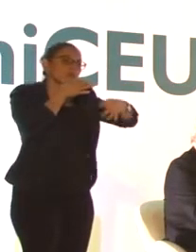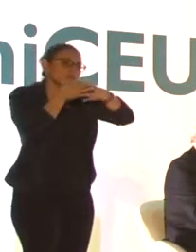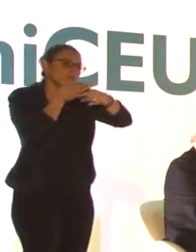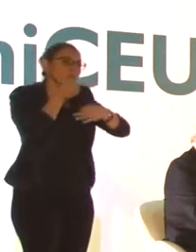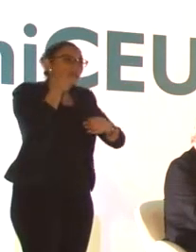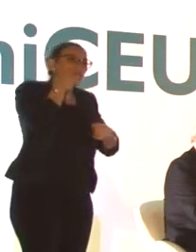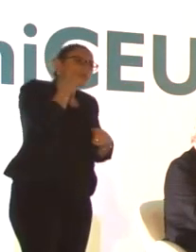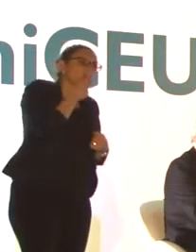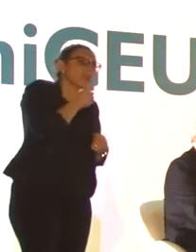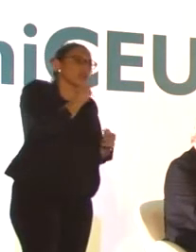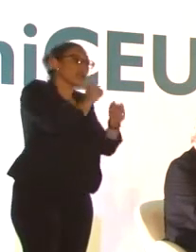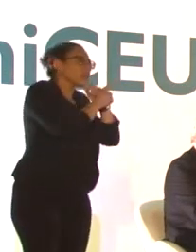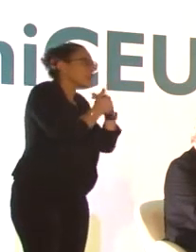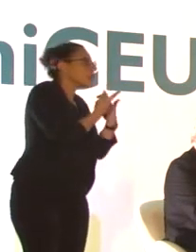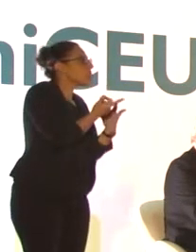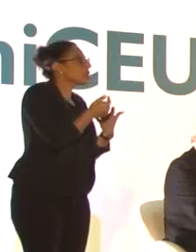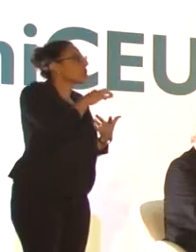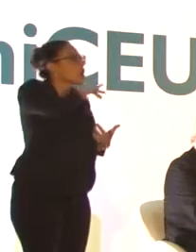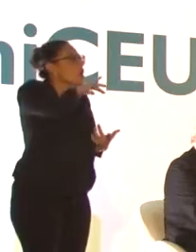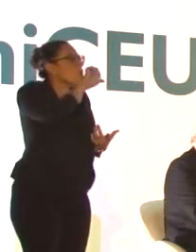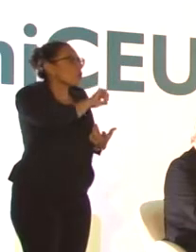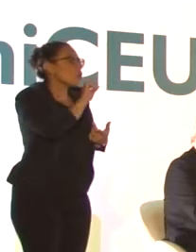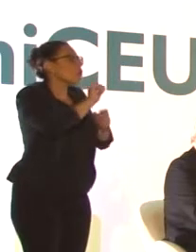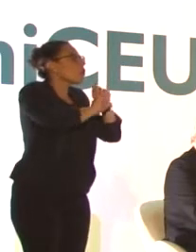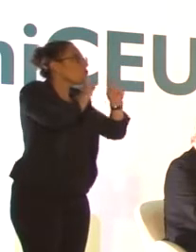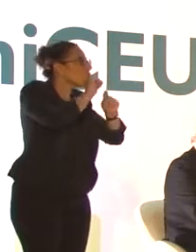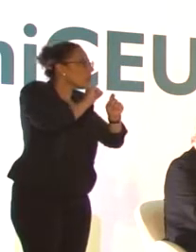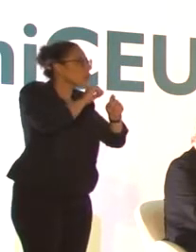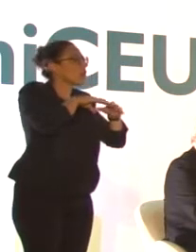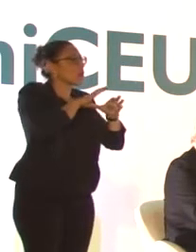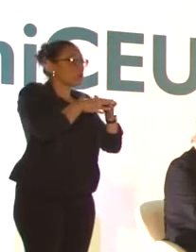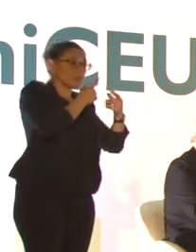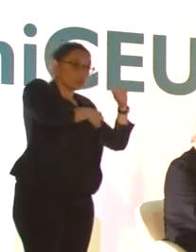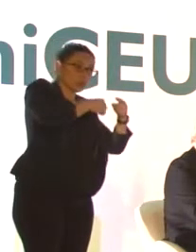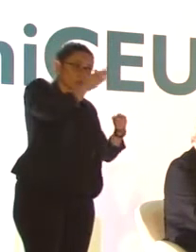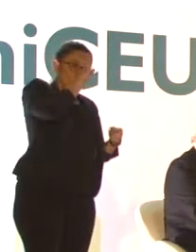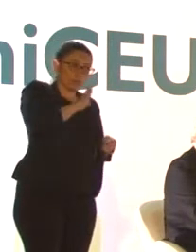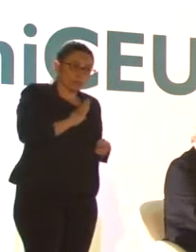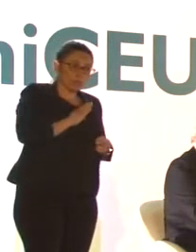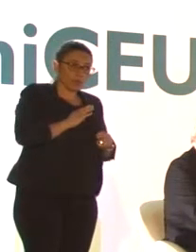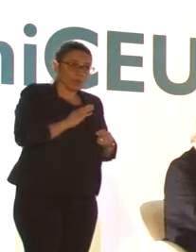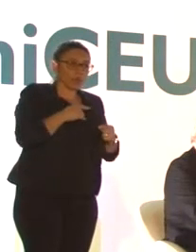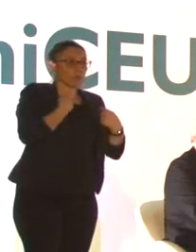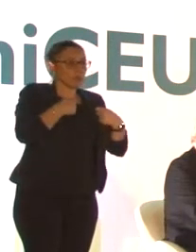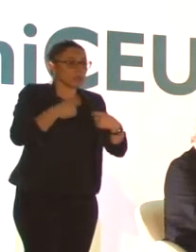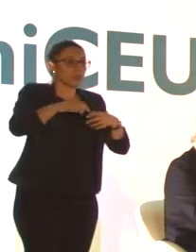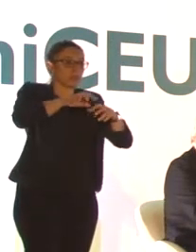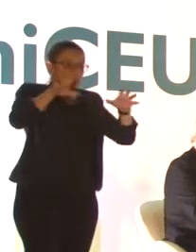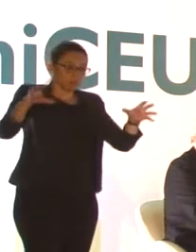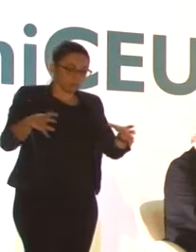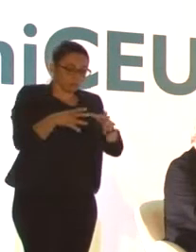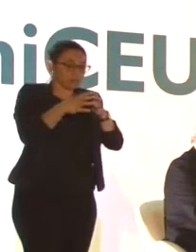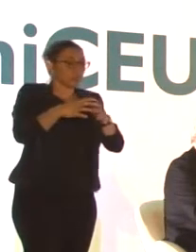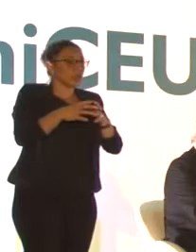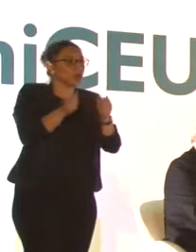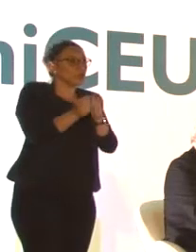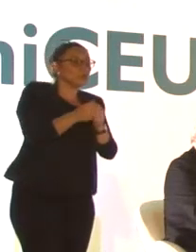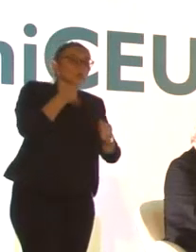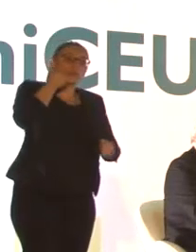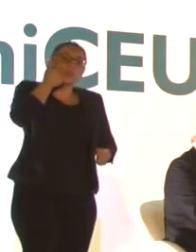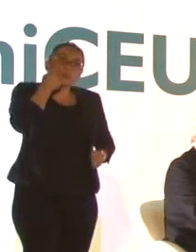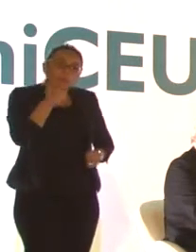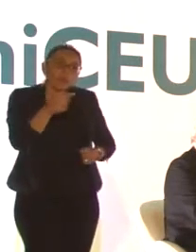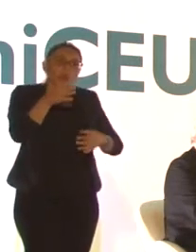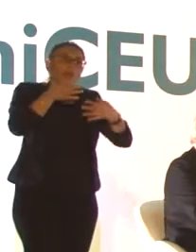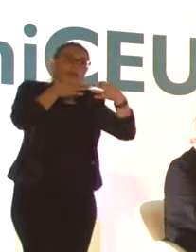gente aprende muito ouvindo críticas. Uma política pública só dá certo quando ela é construída coletivamente, quando o professor não é